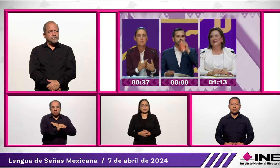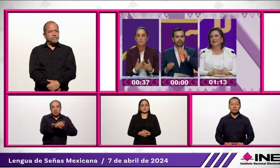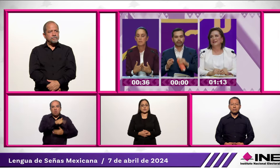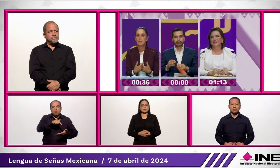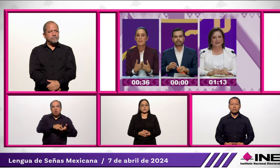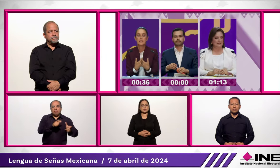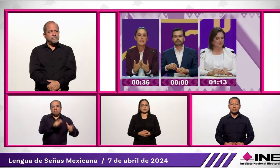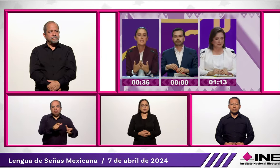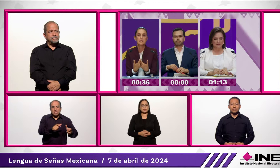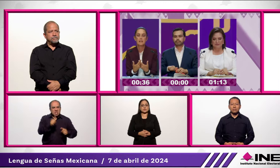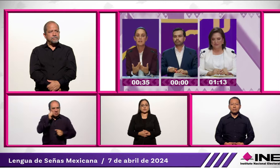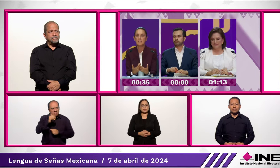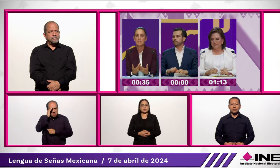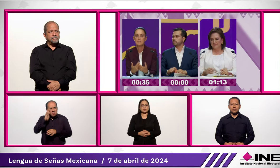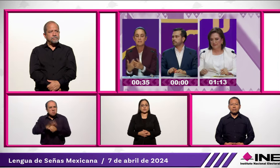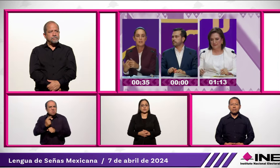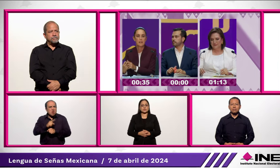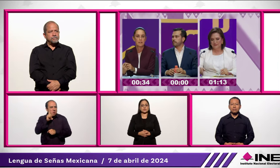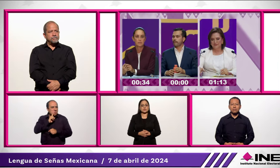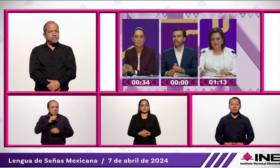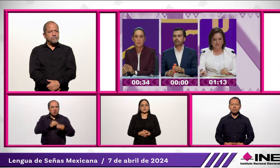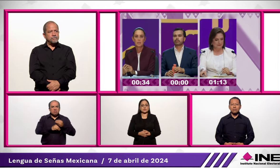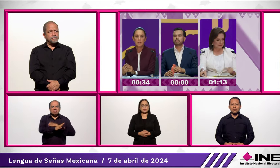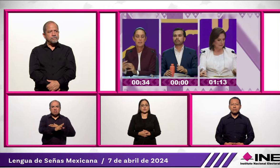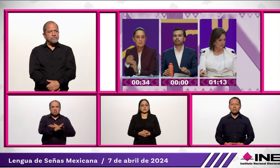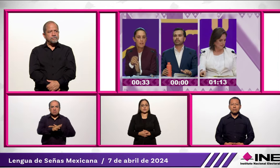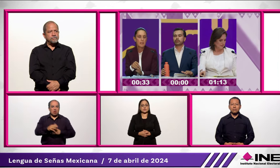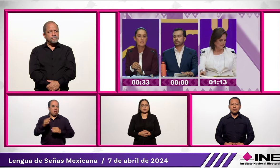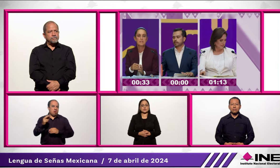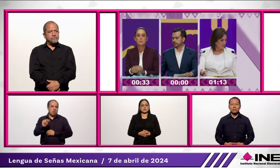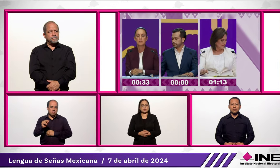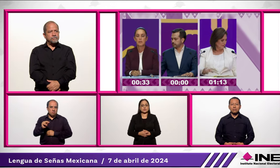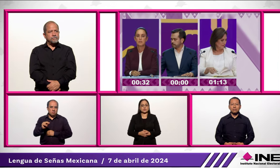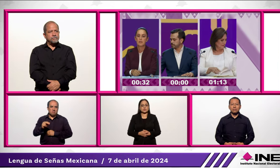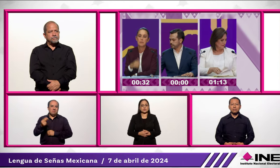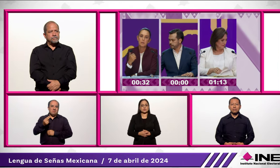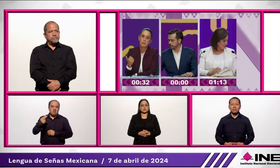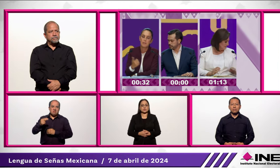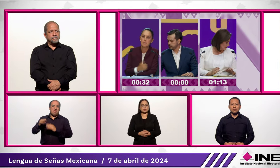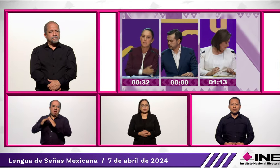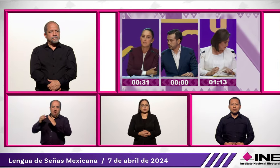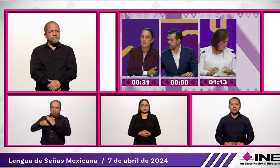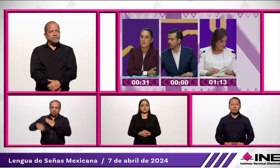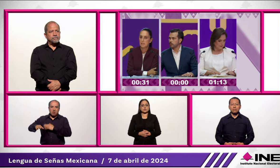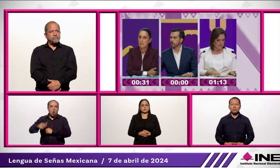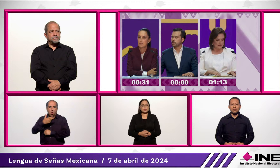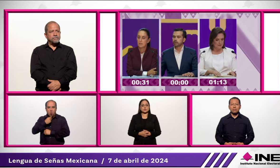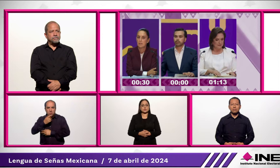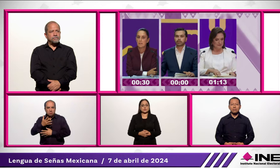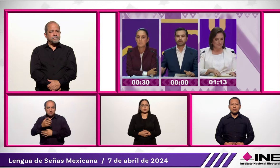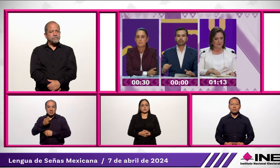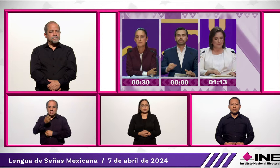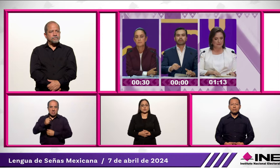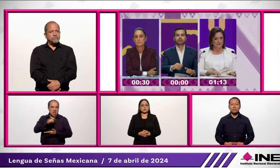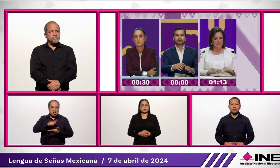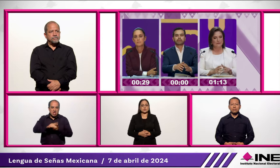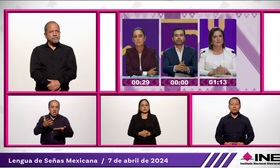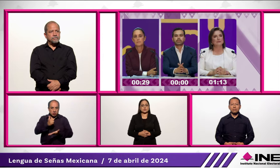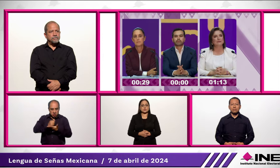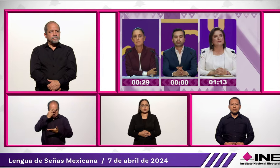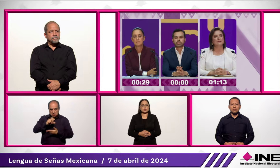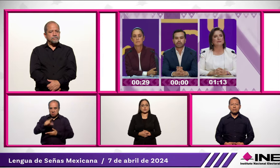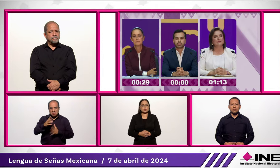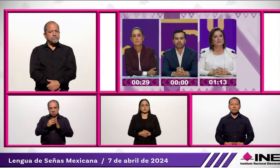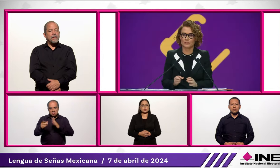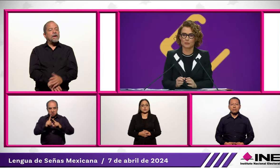refugio. No, el que tiene que salir de casa es el agresor. Y esa ley la hicimos en la Ciudad de México y la vamos a hacer a nivel nacional. Gracias.